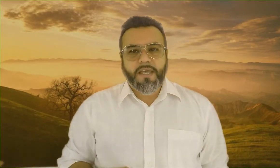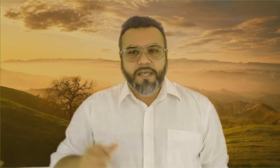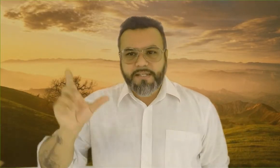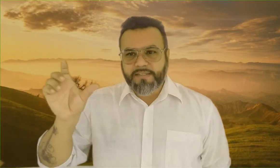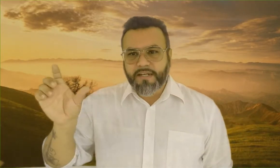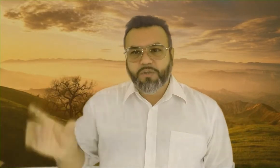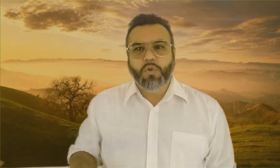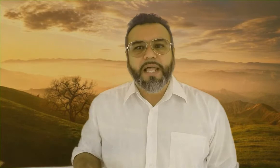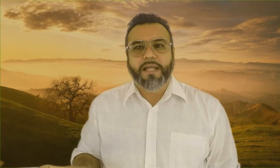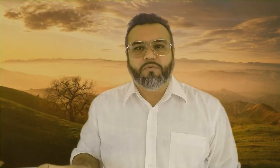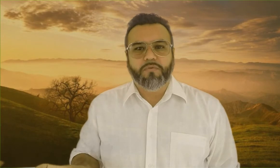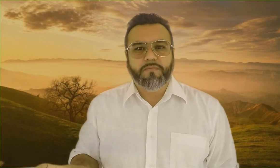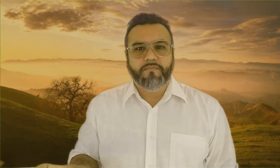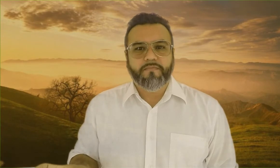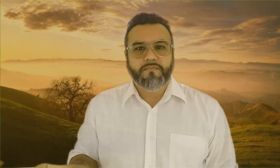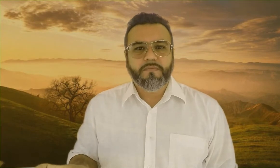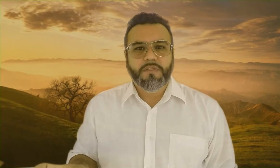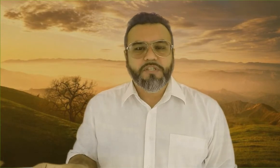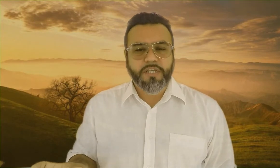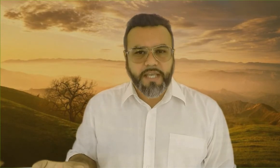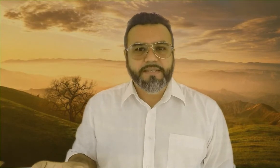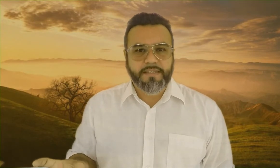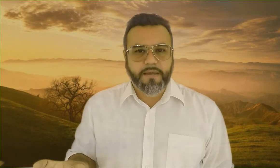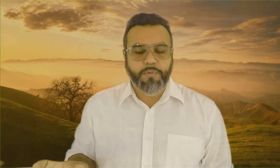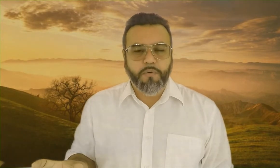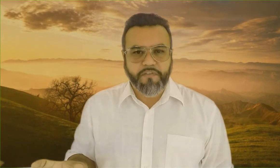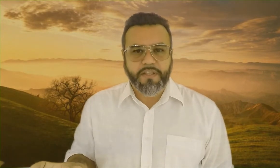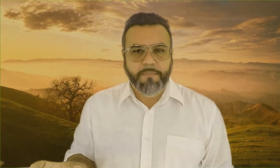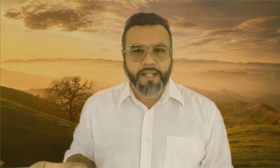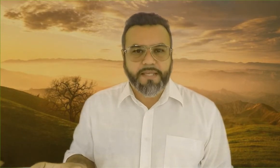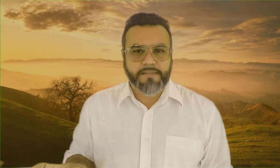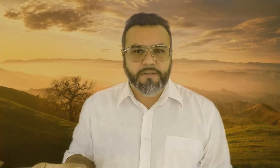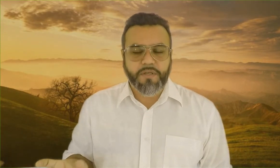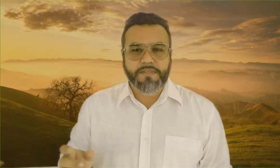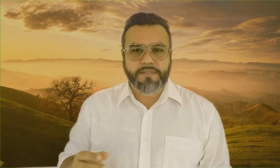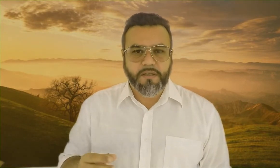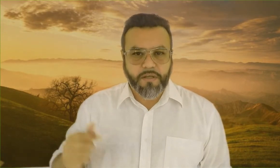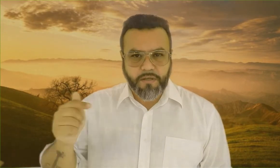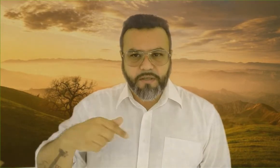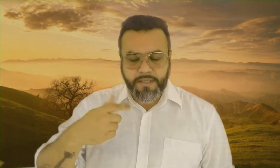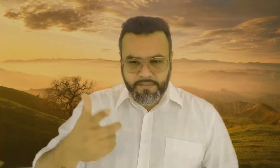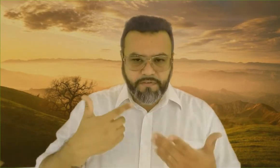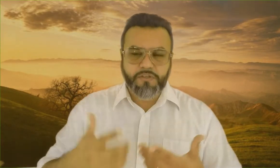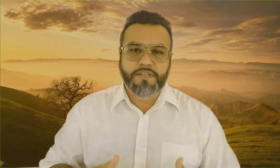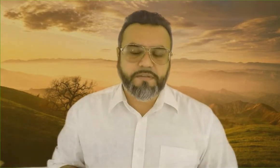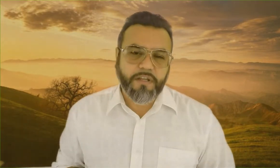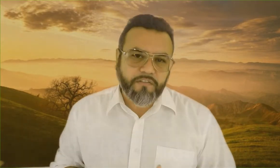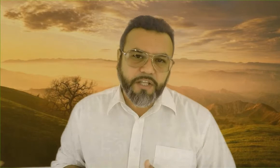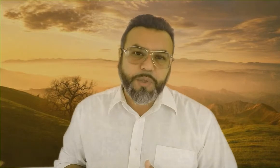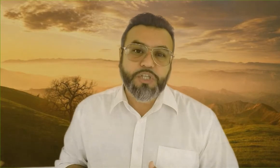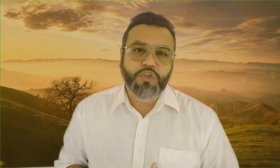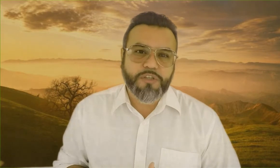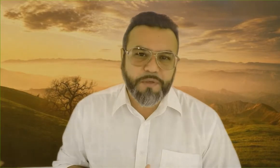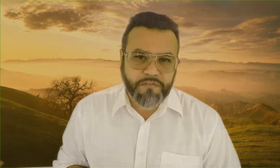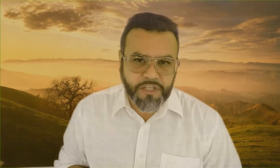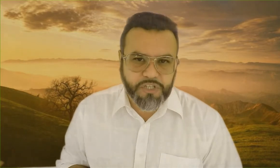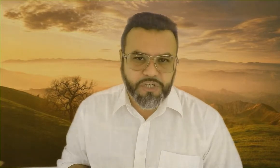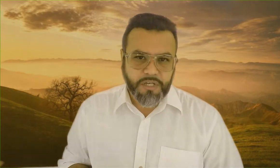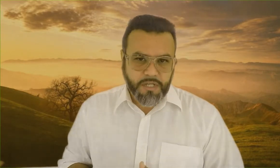ele estar do lado de quem está promovendo a palestra. Esse vídeo está sendo gravado no ano de 2020,